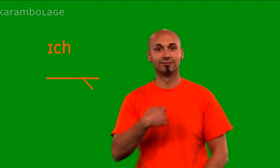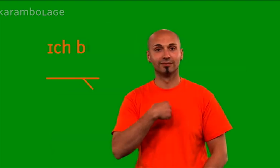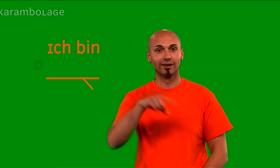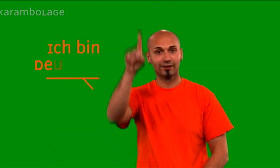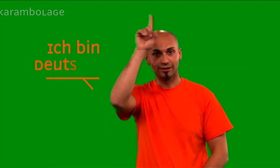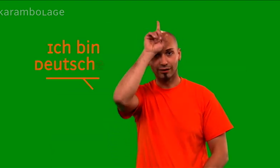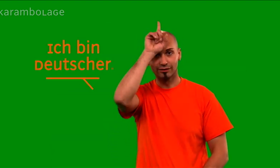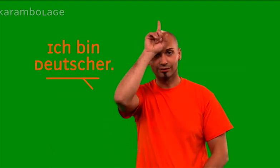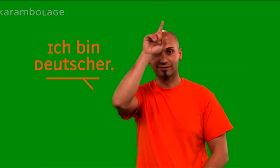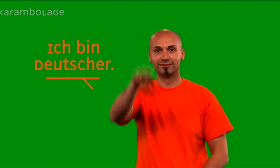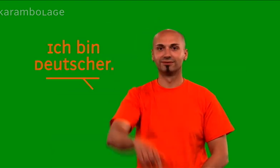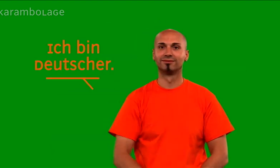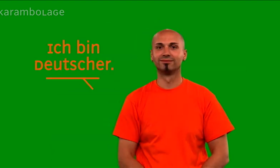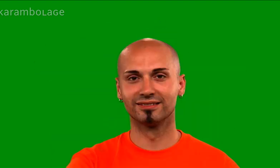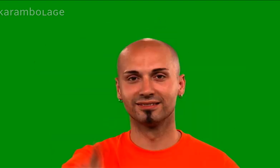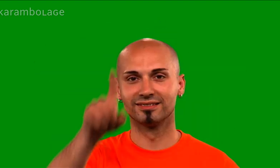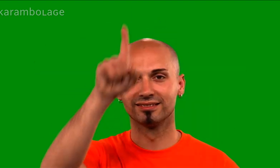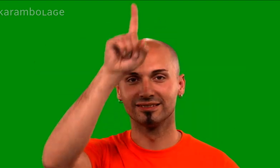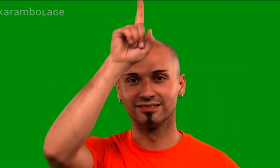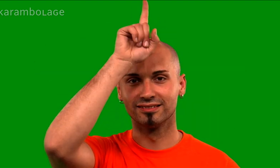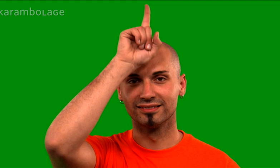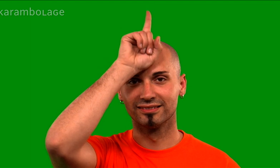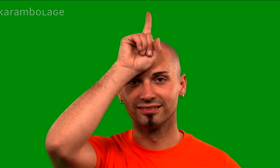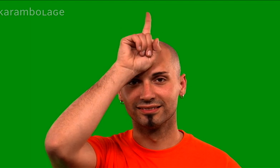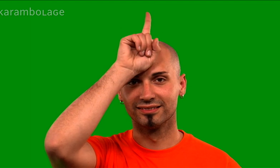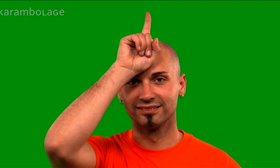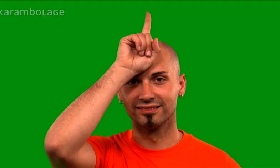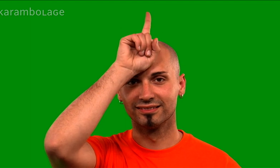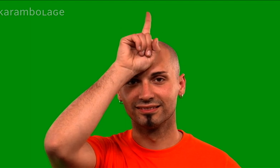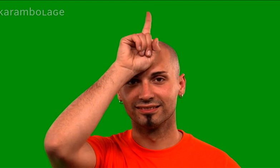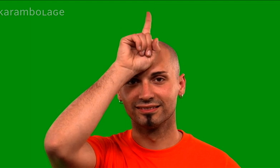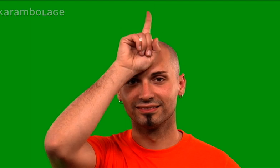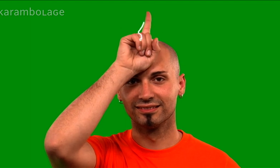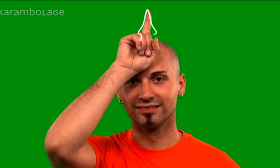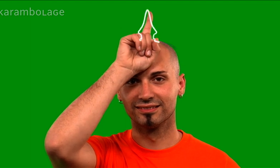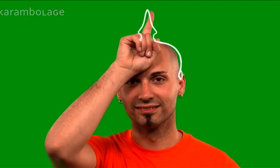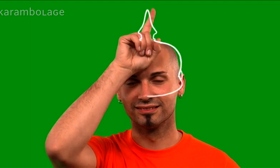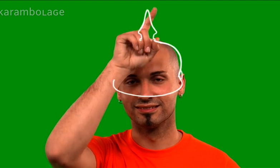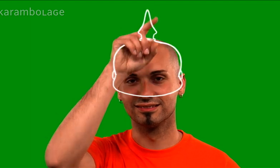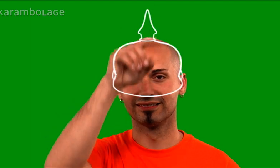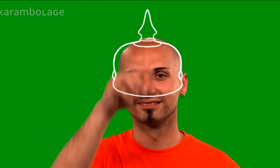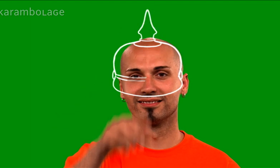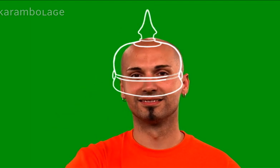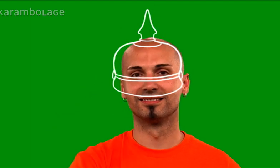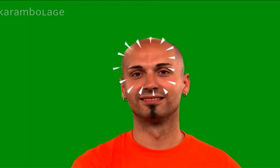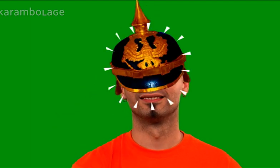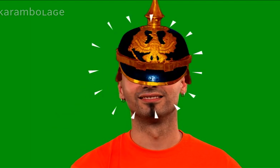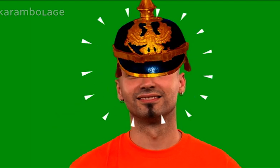Ich bin Deutscher, indem er den rechten Zeigefinger über die Stirn hält. Eine Gebärde, die genau